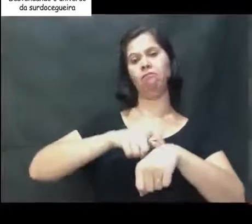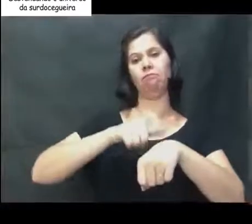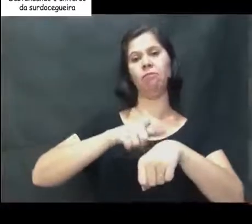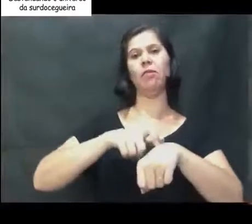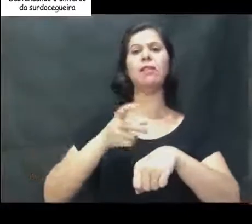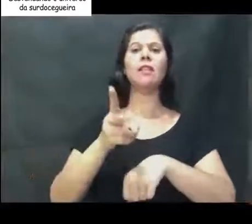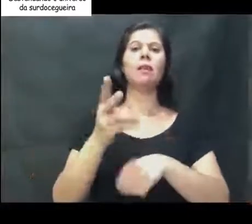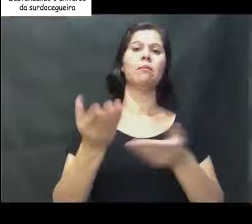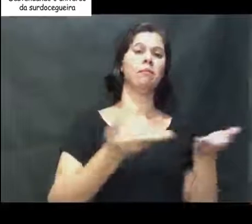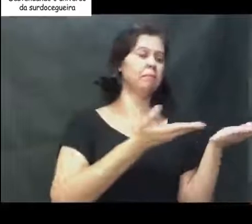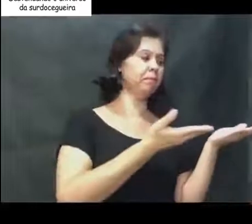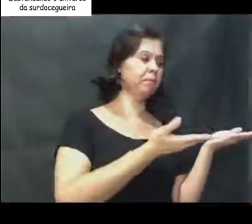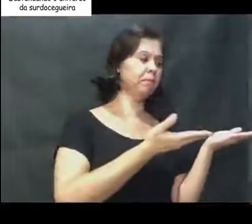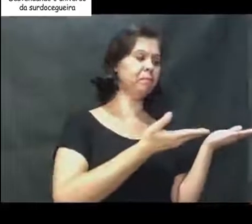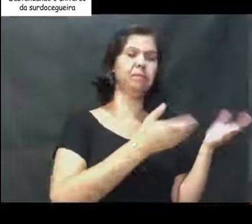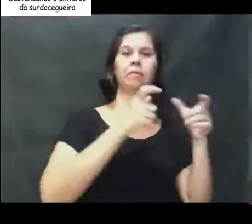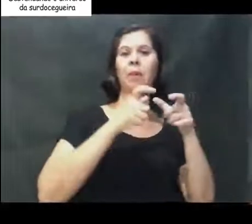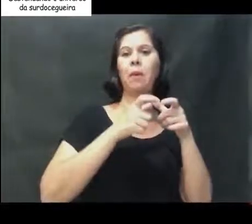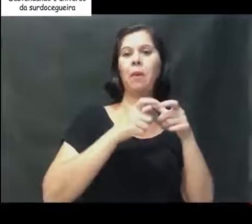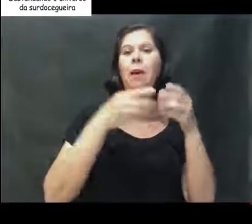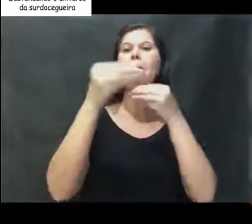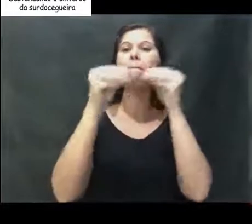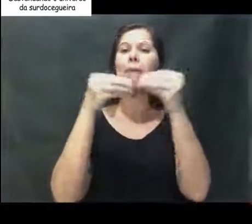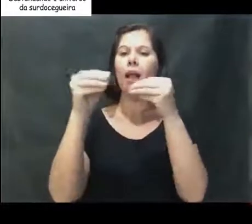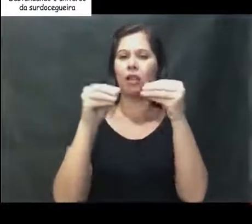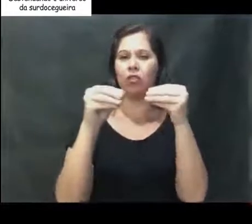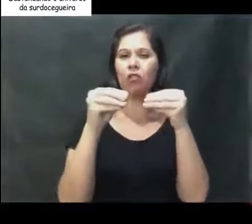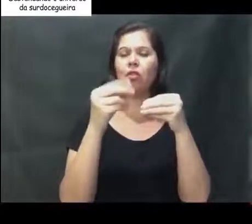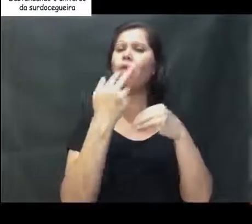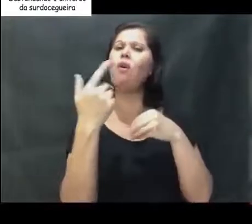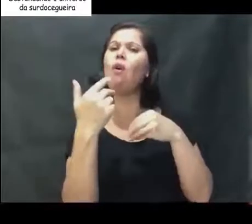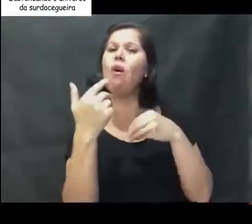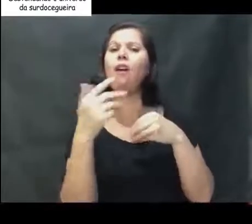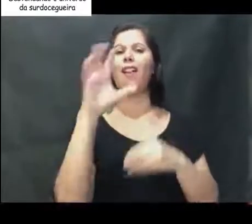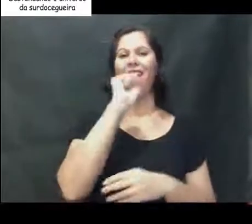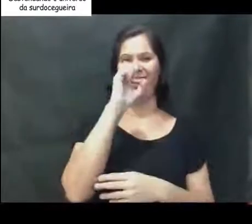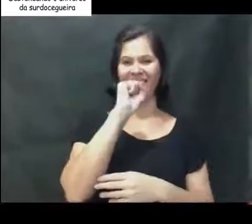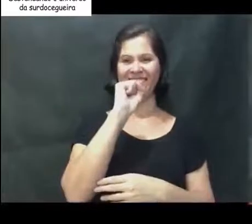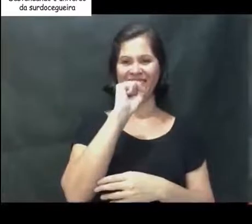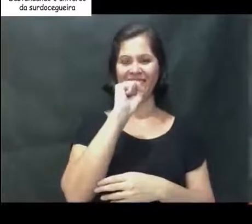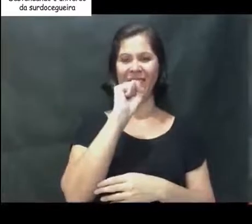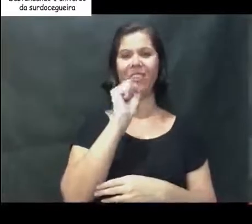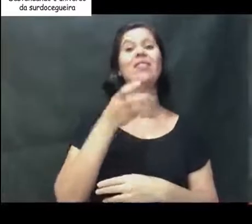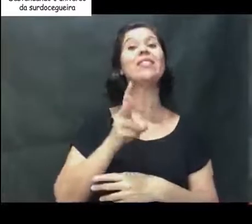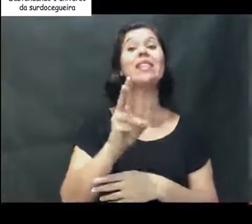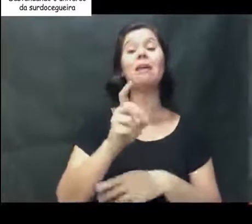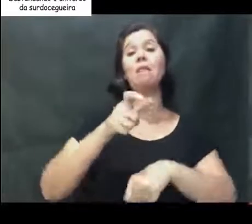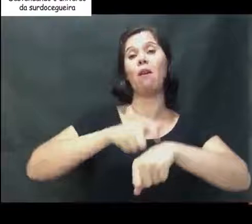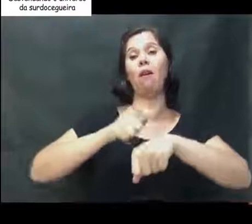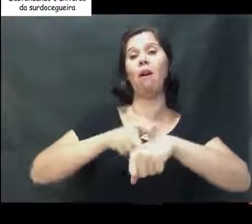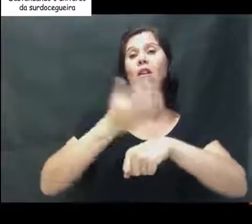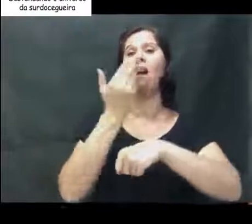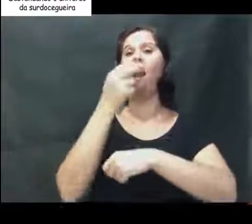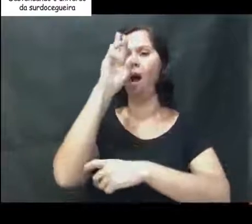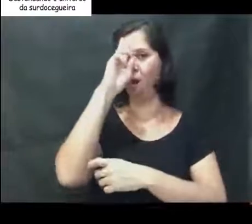Esse pratinho que eu estou mostrando, ele é de plástico e ele é na cor laranja. Então, todas as vezes que a criança ia para o almoço,